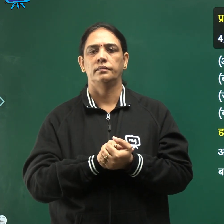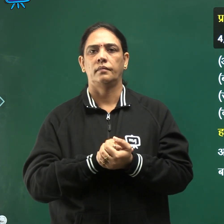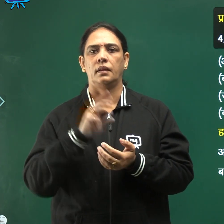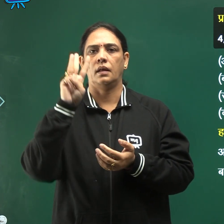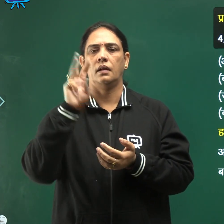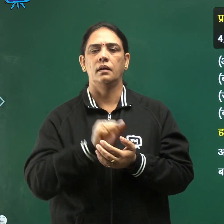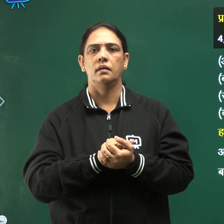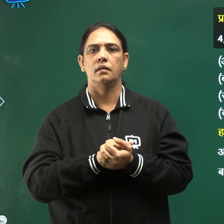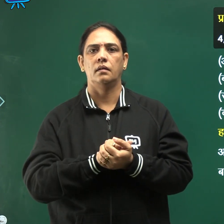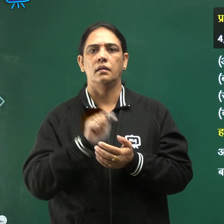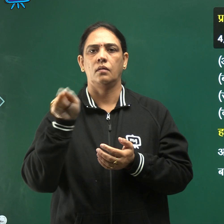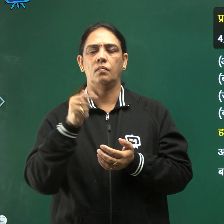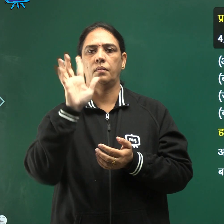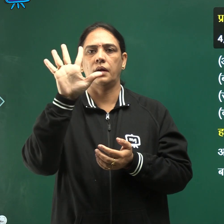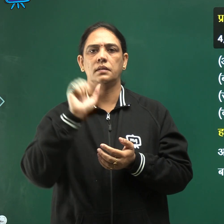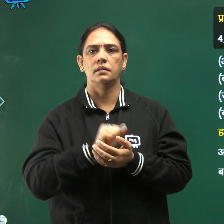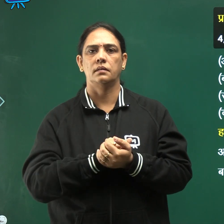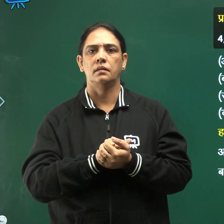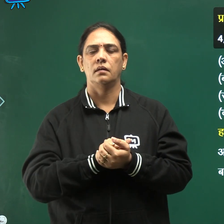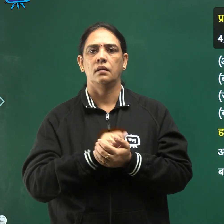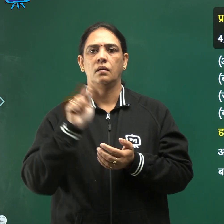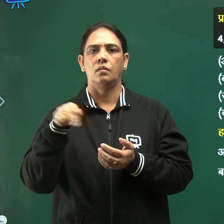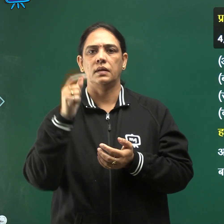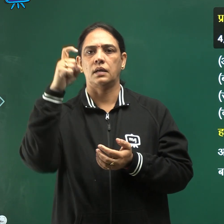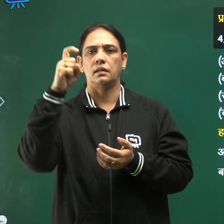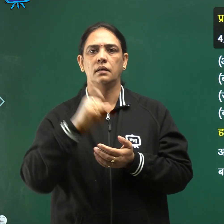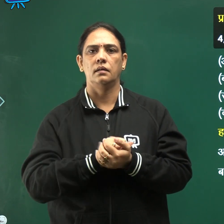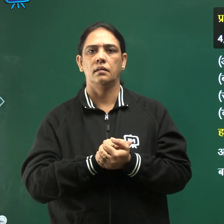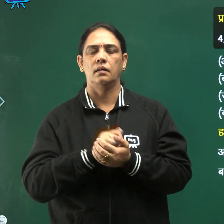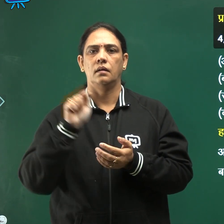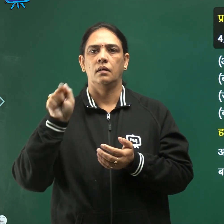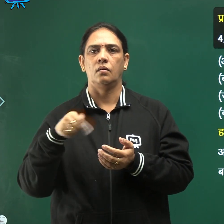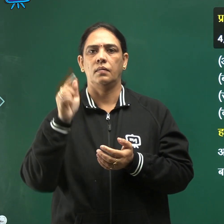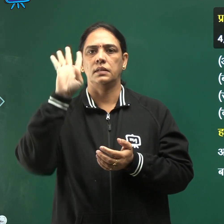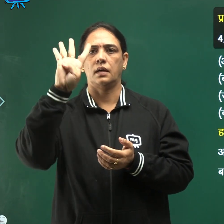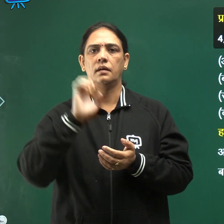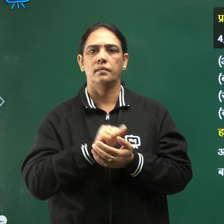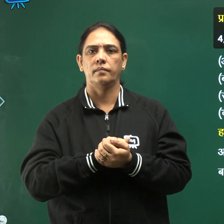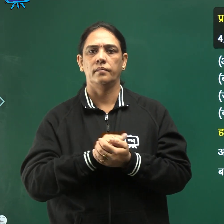3, 5, 7, 4, 2, 1, 4,